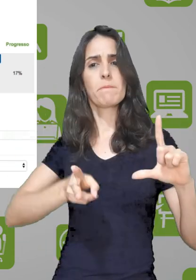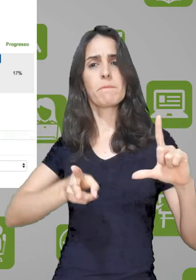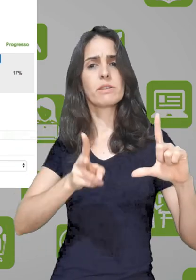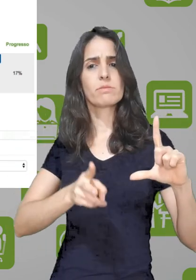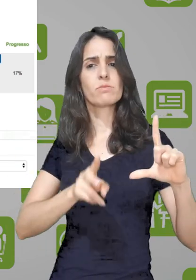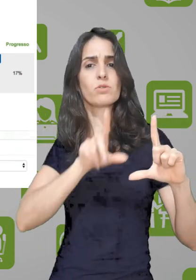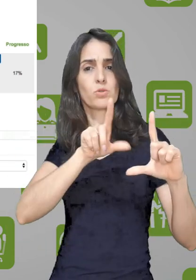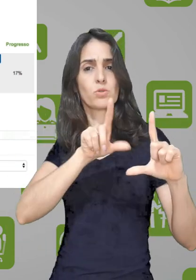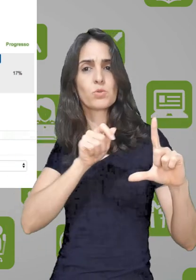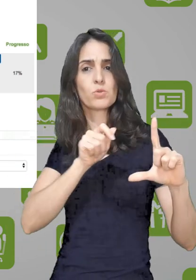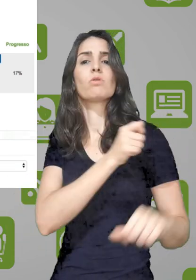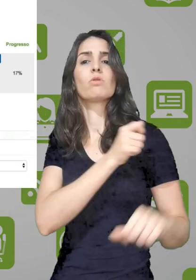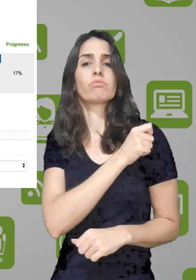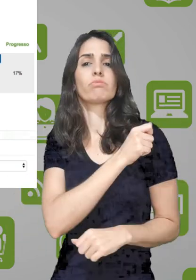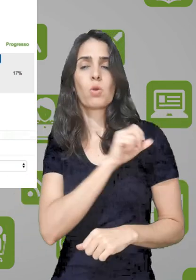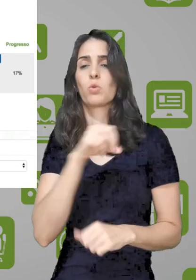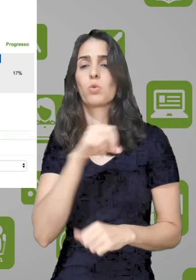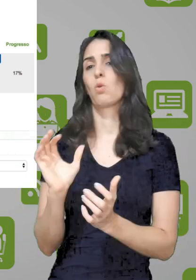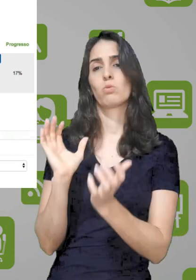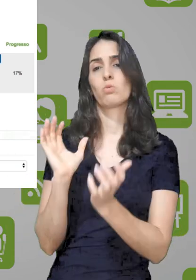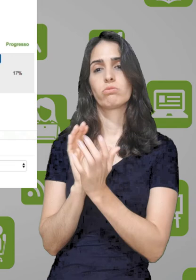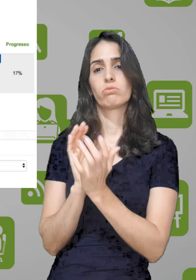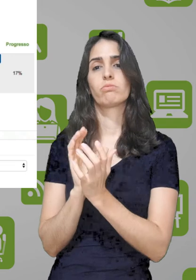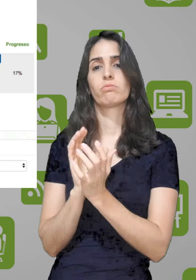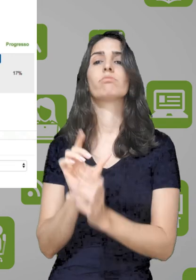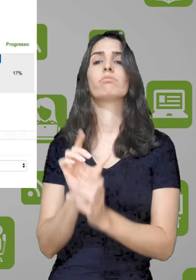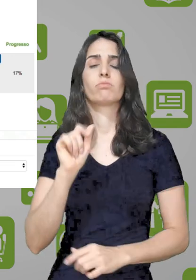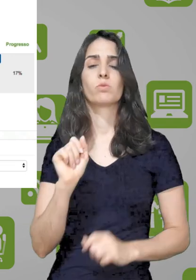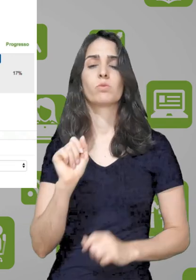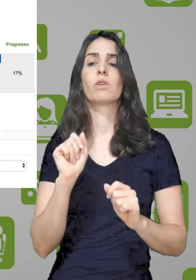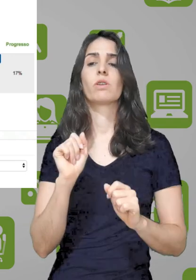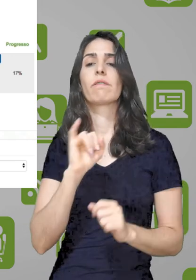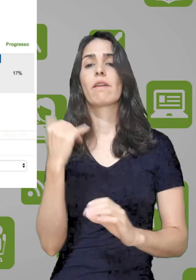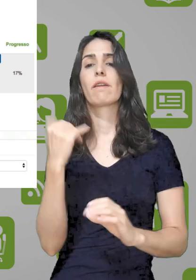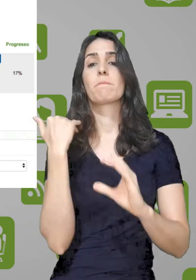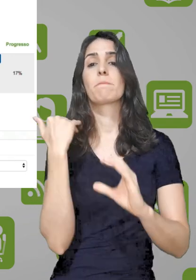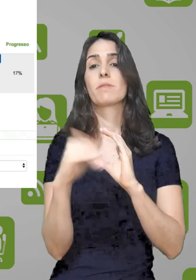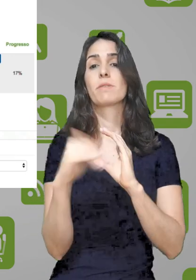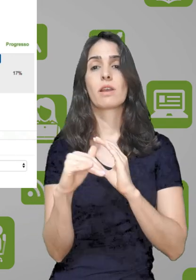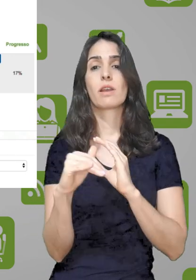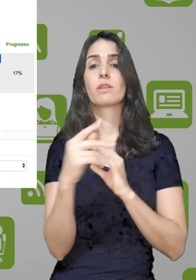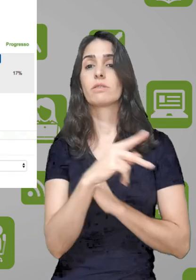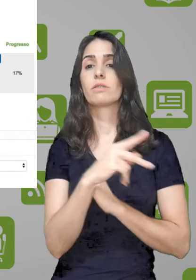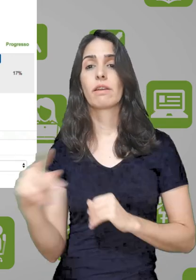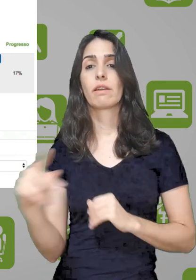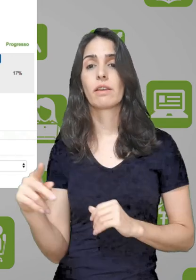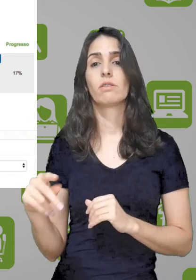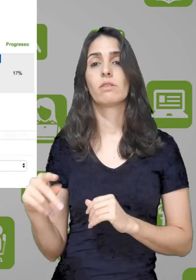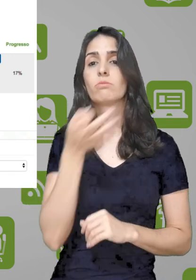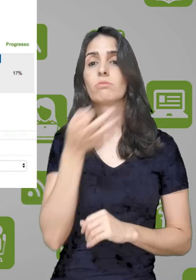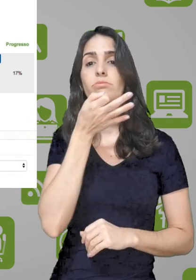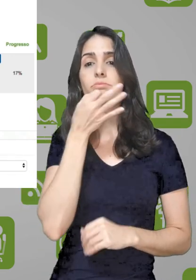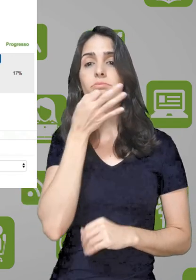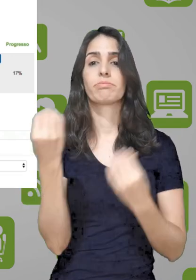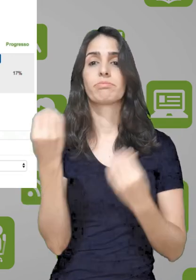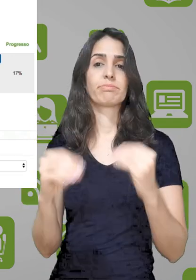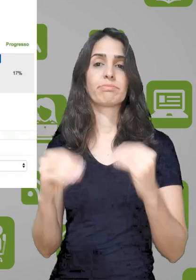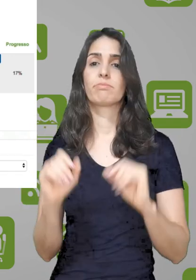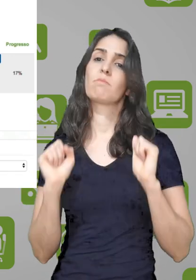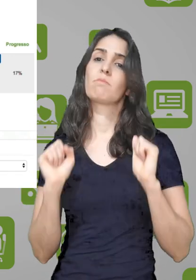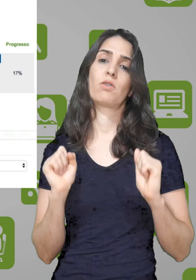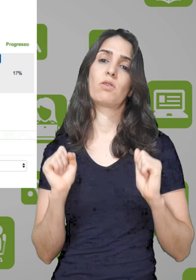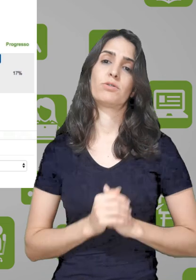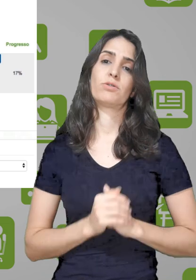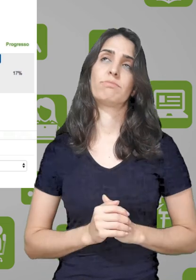partir dessa tela mesmo, selecionar o aluno ou um grupo de alunos e escolher se eu quero enviar uma mensagem ou fazer